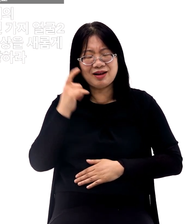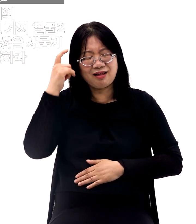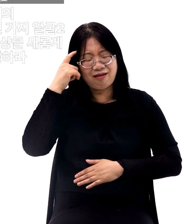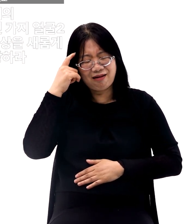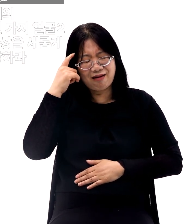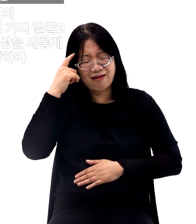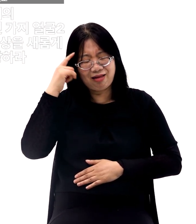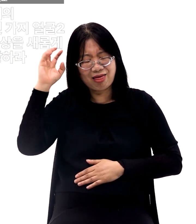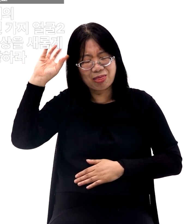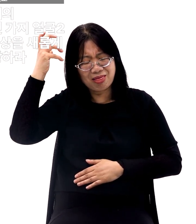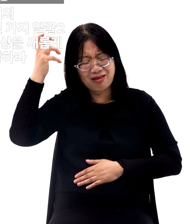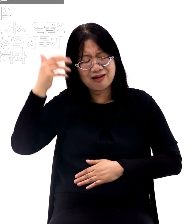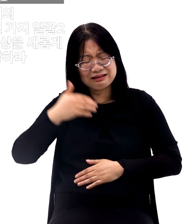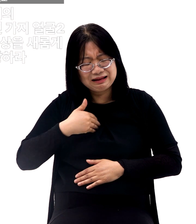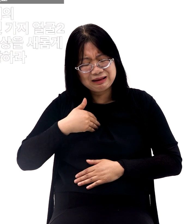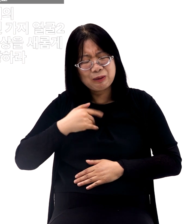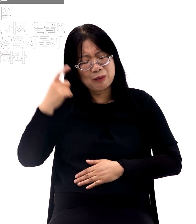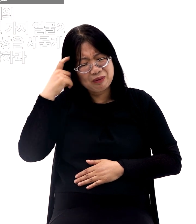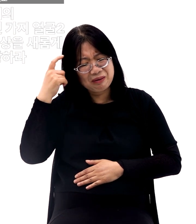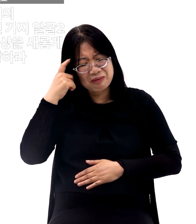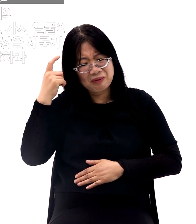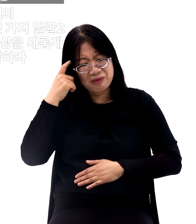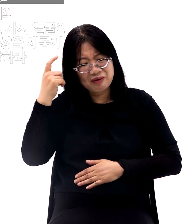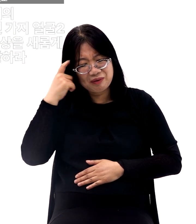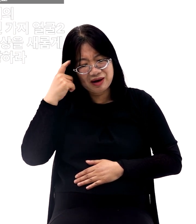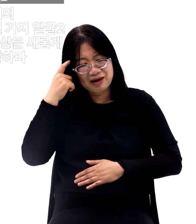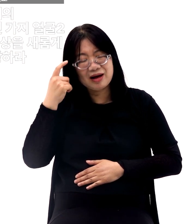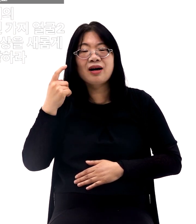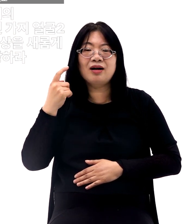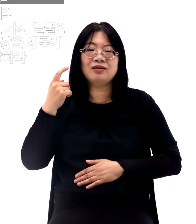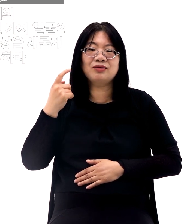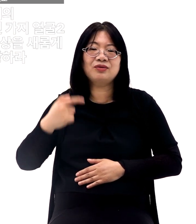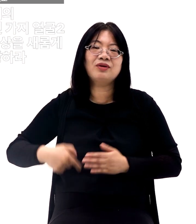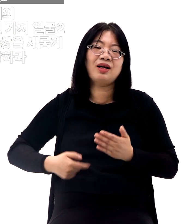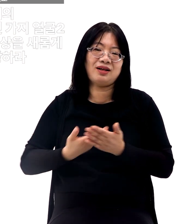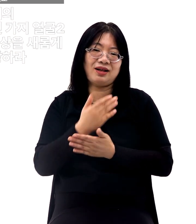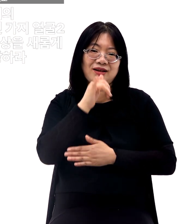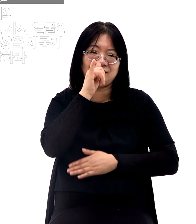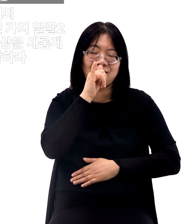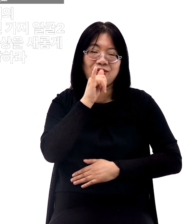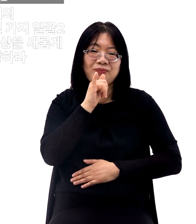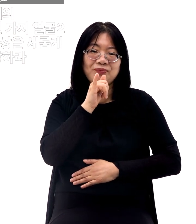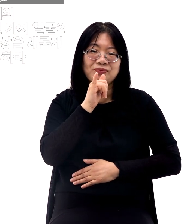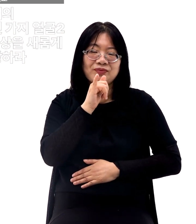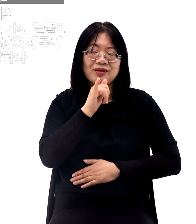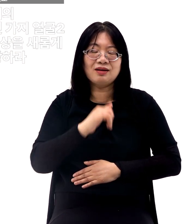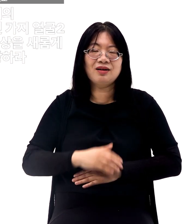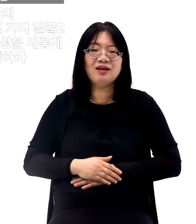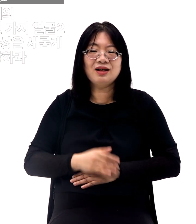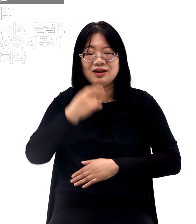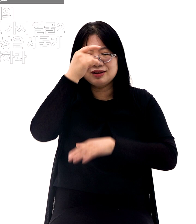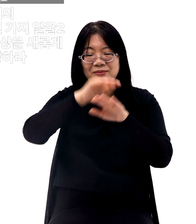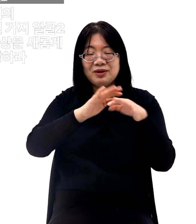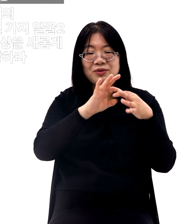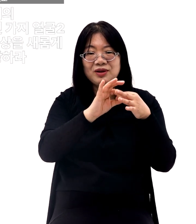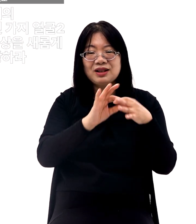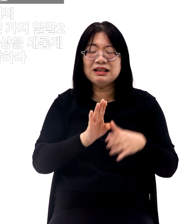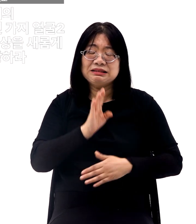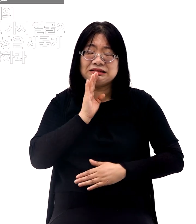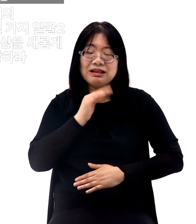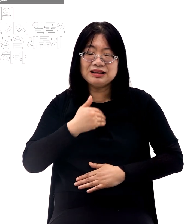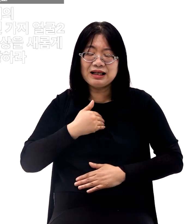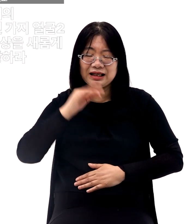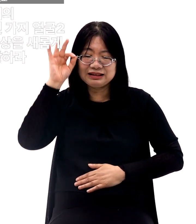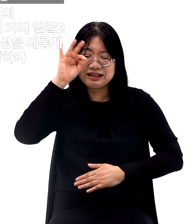왜 그랬나. 이게 뭘 드러내주는 거죠? 예배는 우리에게 진짜 내가 찾아야